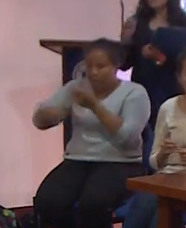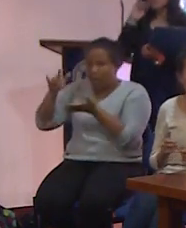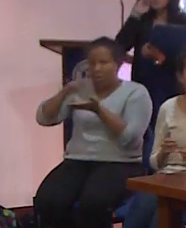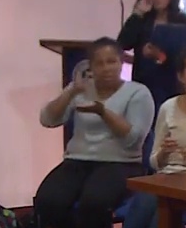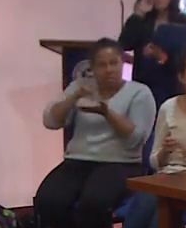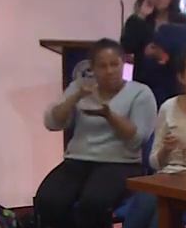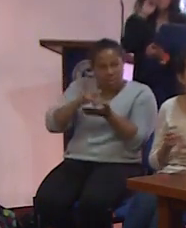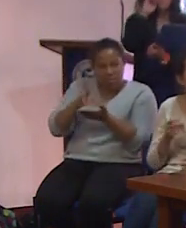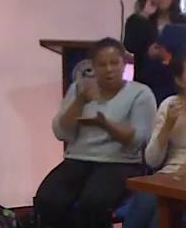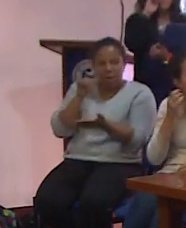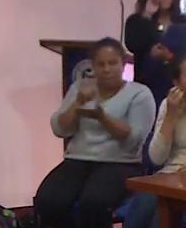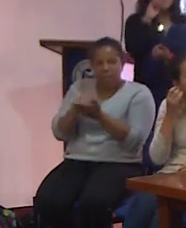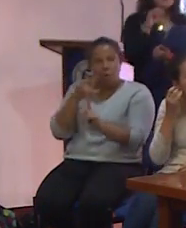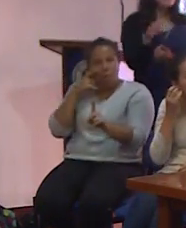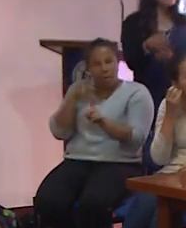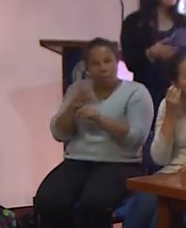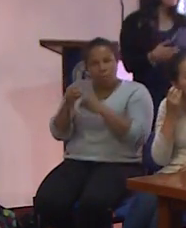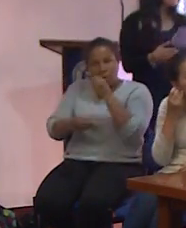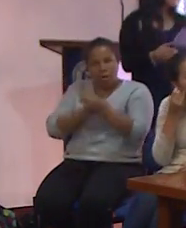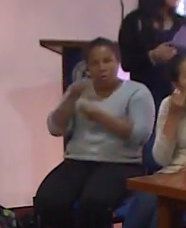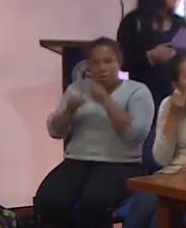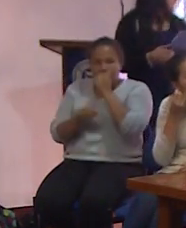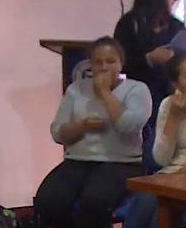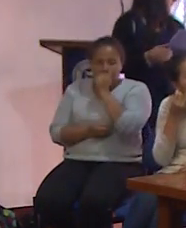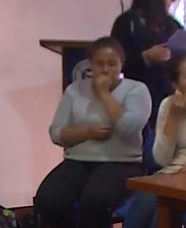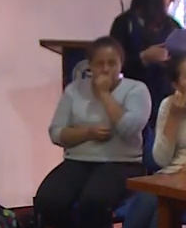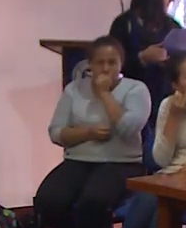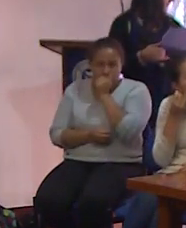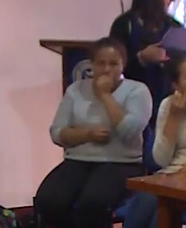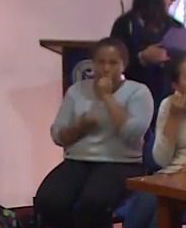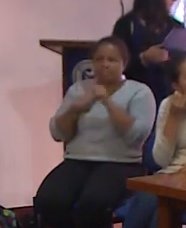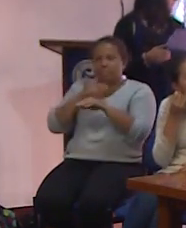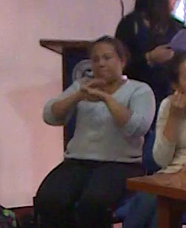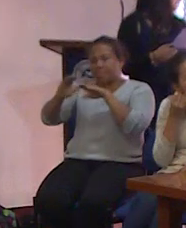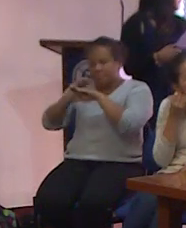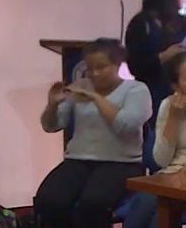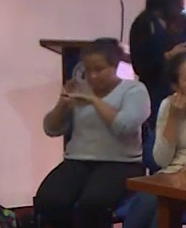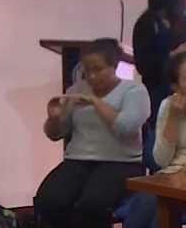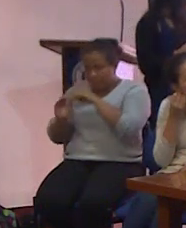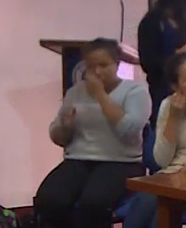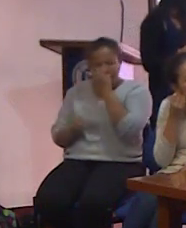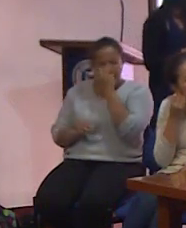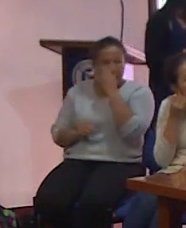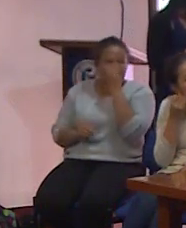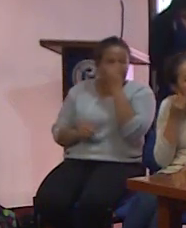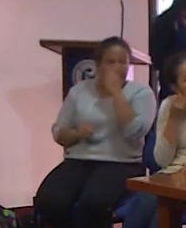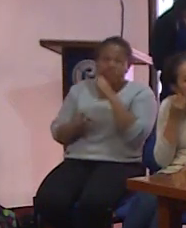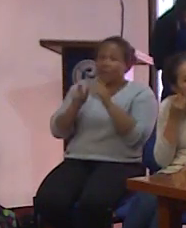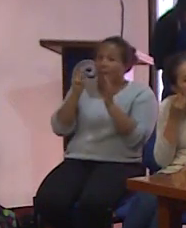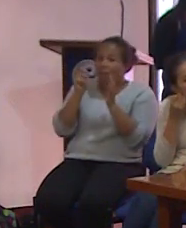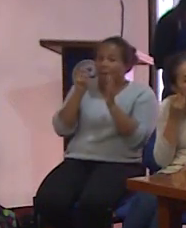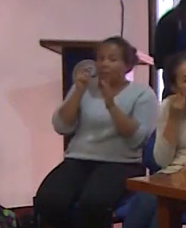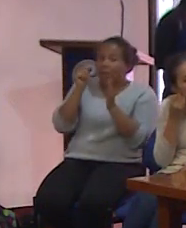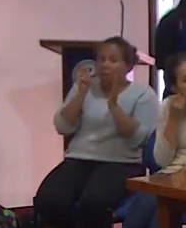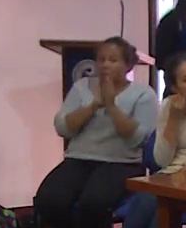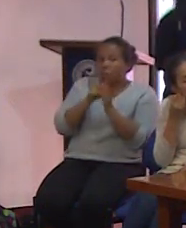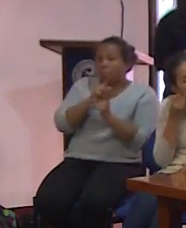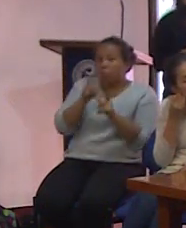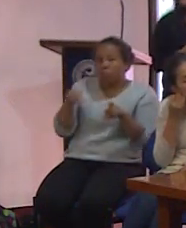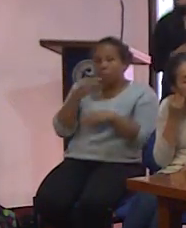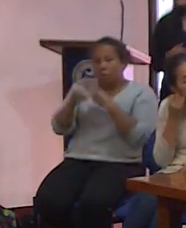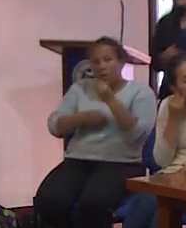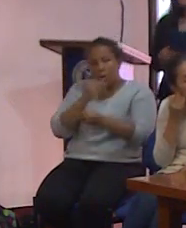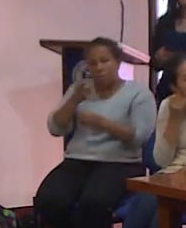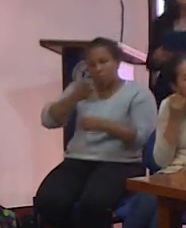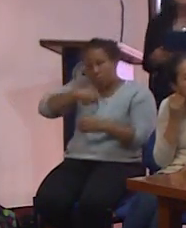un prolífico, se hacen las invitaciones. Eso como digamos, algo muy puntual, en